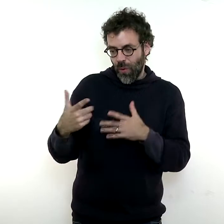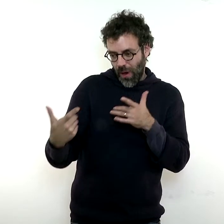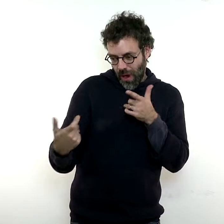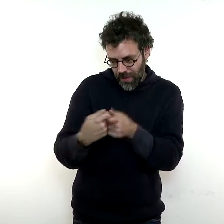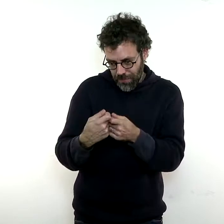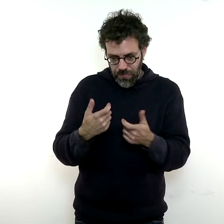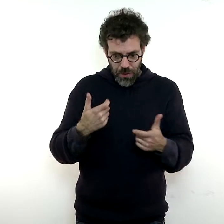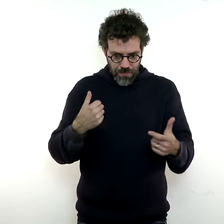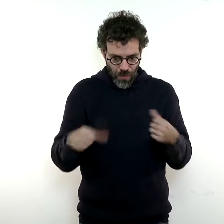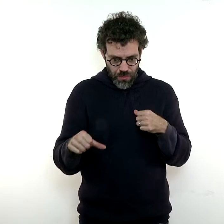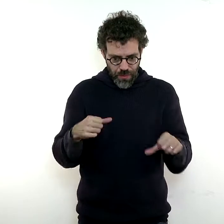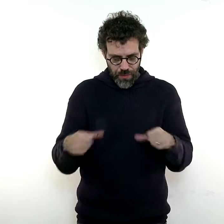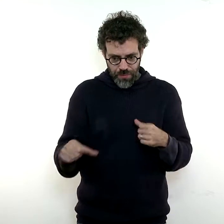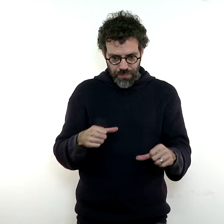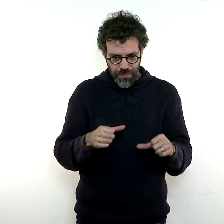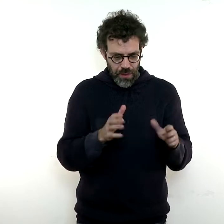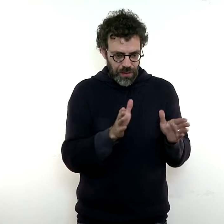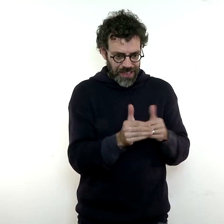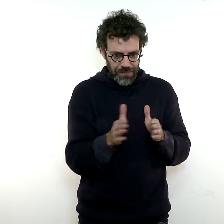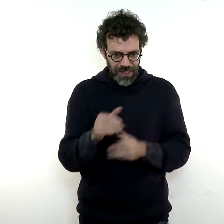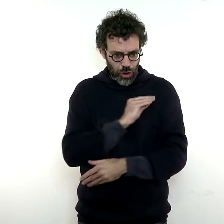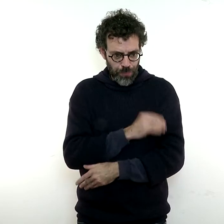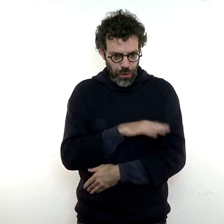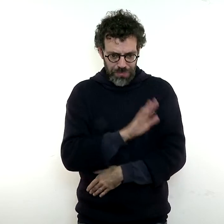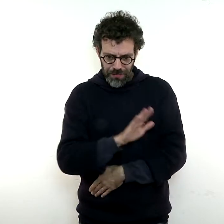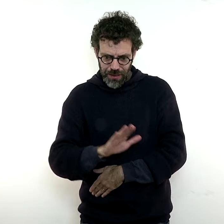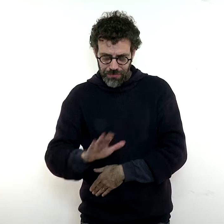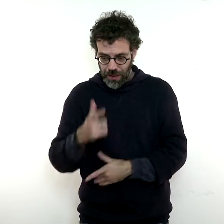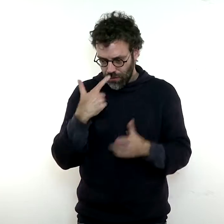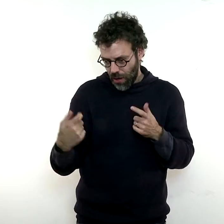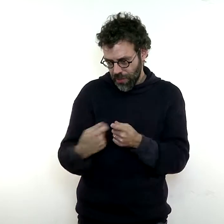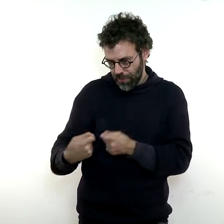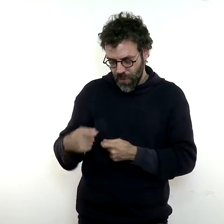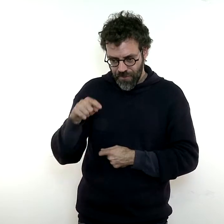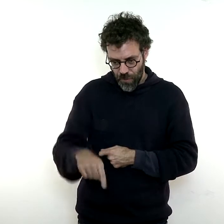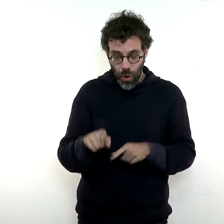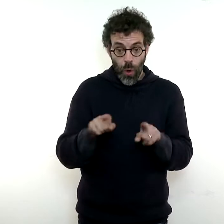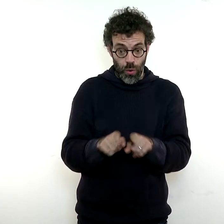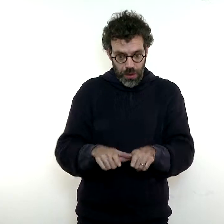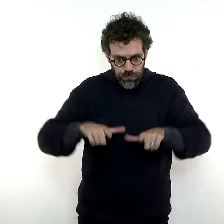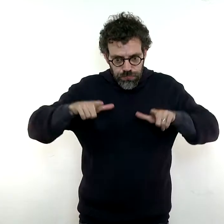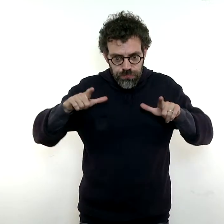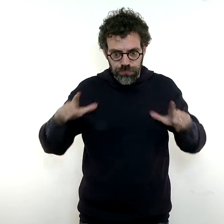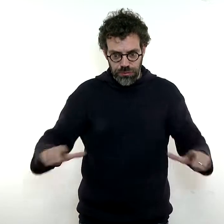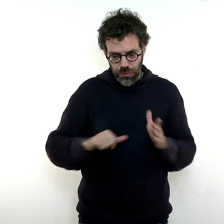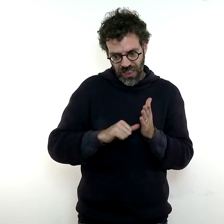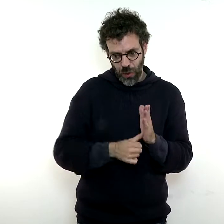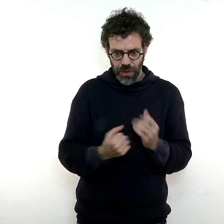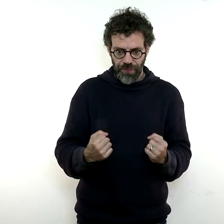fond des disciplines concernées. Et deuxièmement, créer un équipement d'envergure doté d'une identité